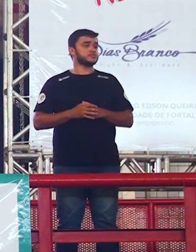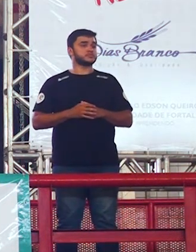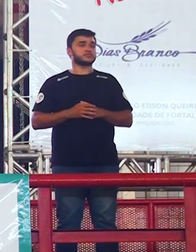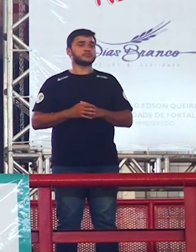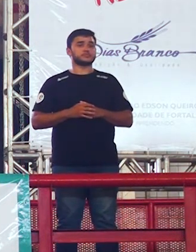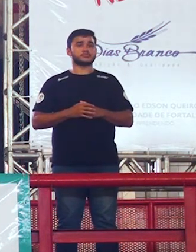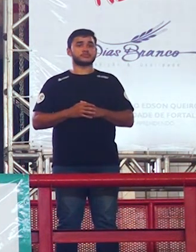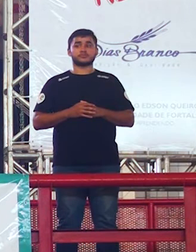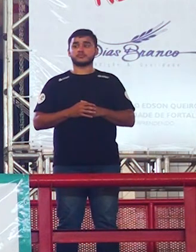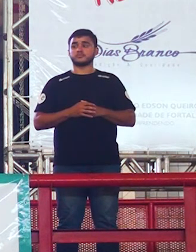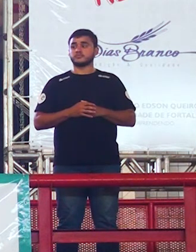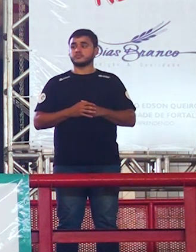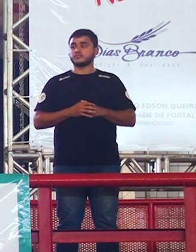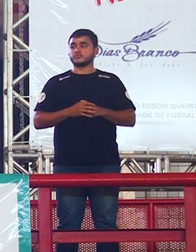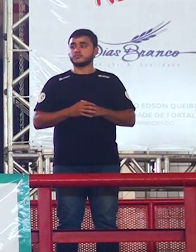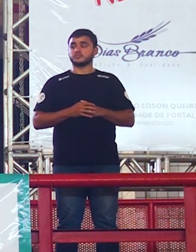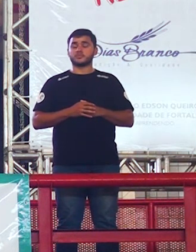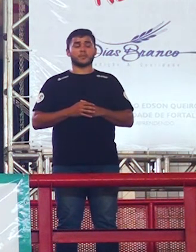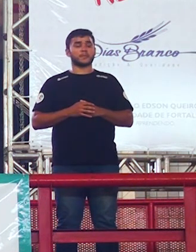ó